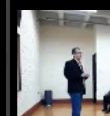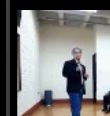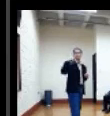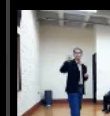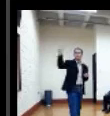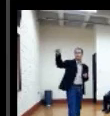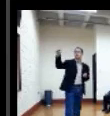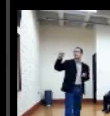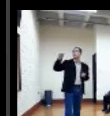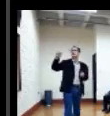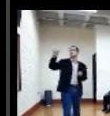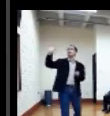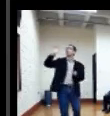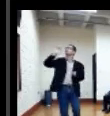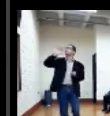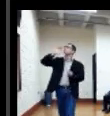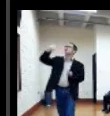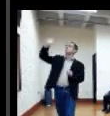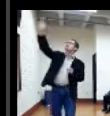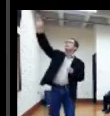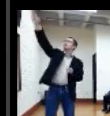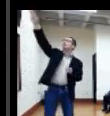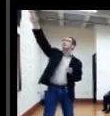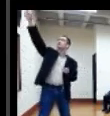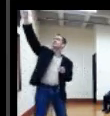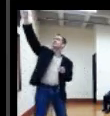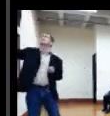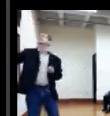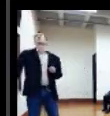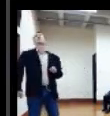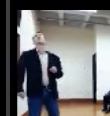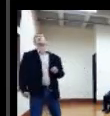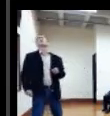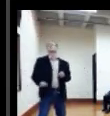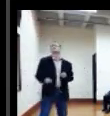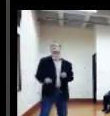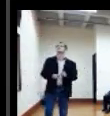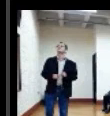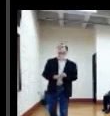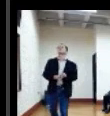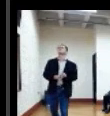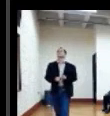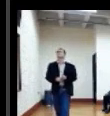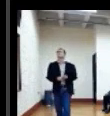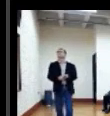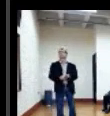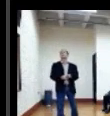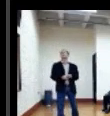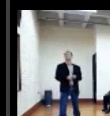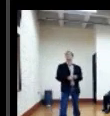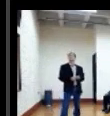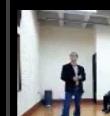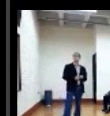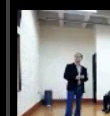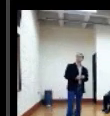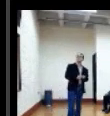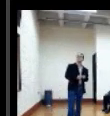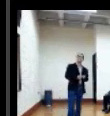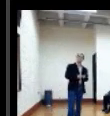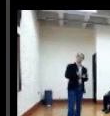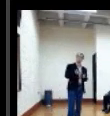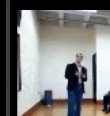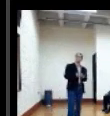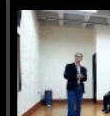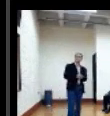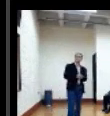¿ya? Porque es parte de lo que de lo que el estudiante va a tener aquí en la Escuela de Diseño Gráfico. Entonces tenemos esos 3